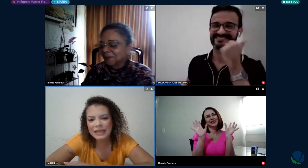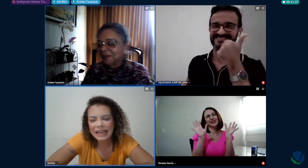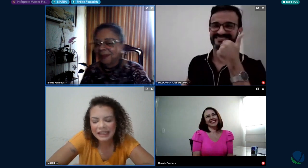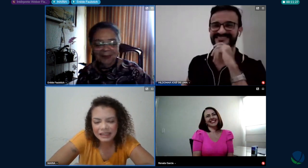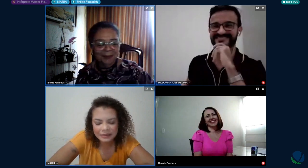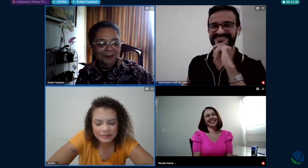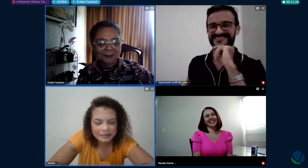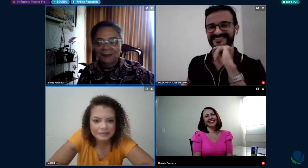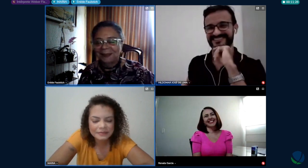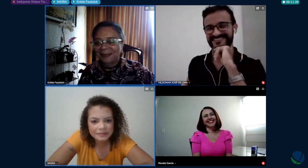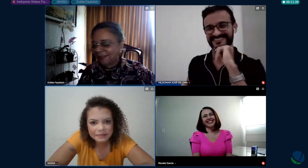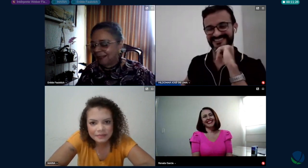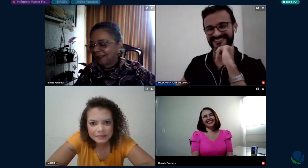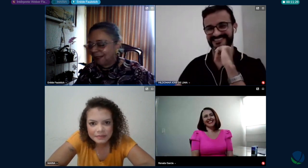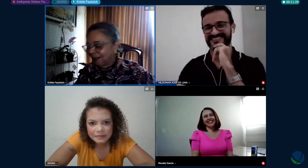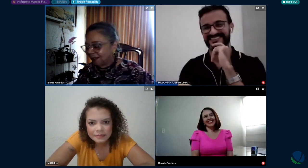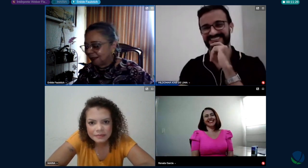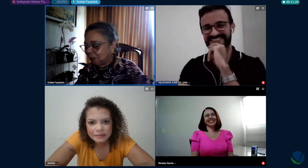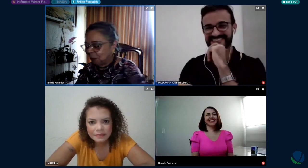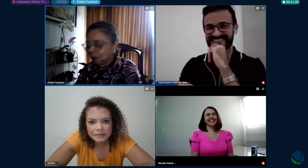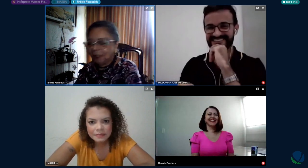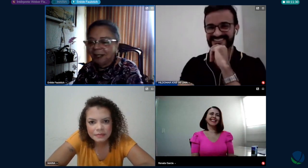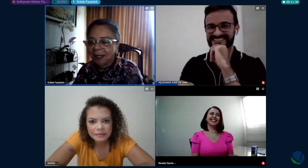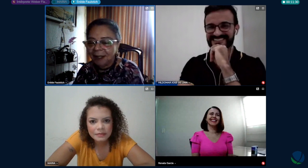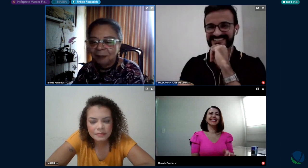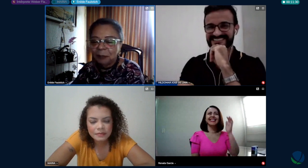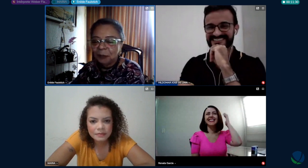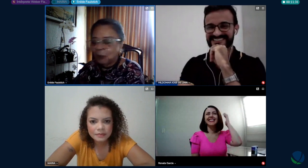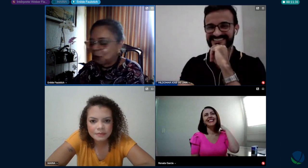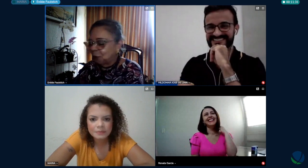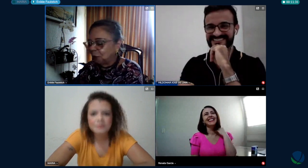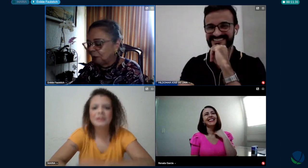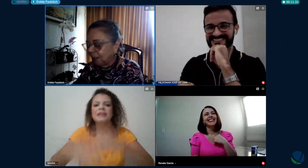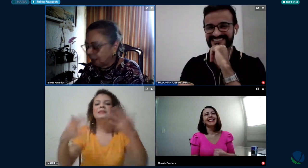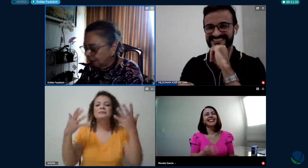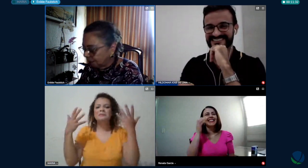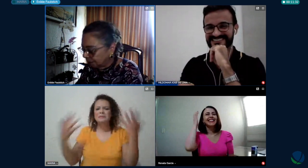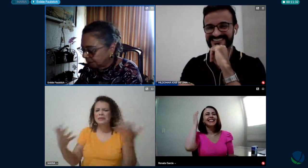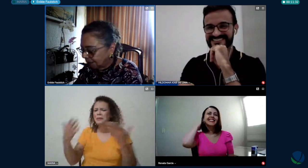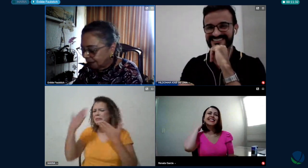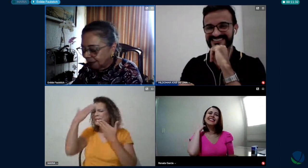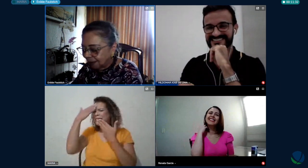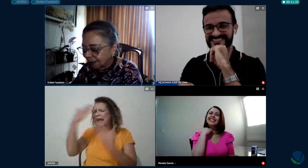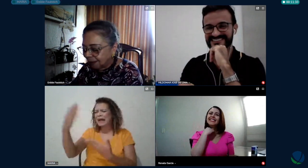Ok, obrigada. Okay. Então, muito obrigada, professor Ildomar.